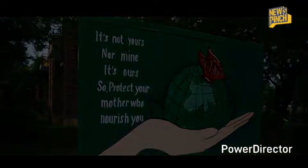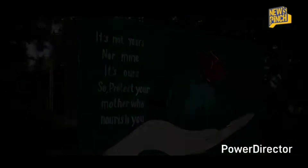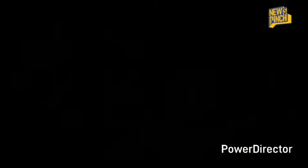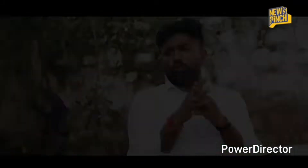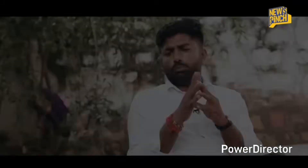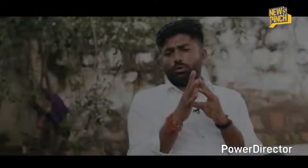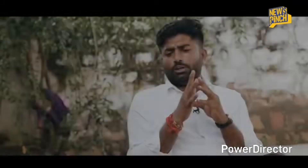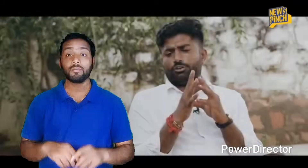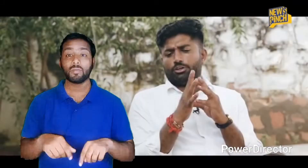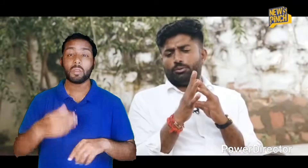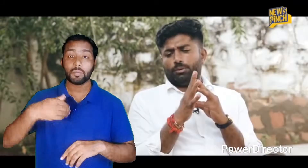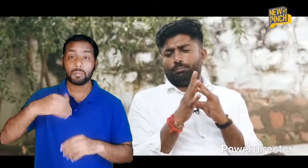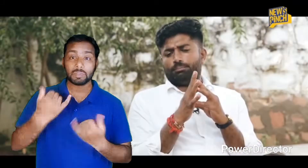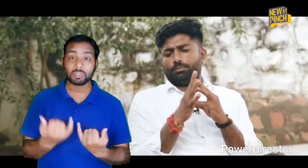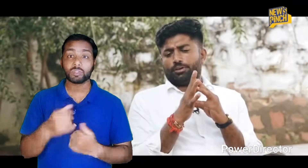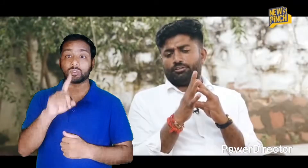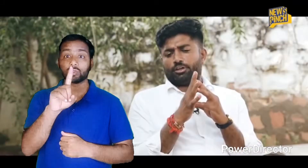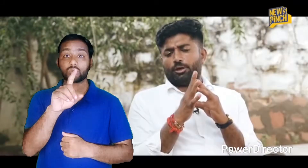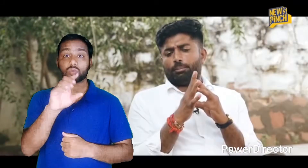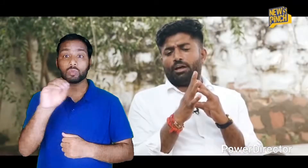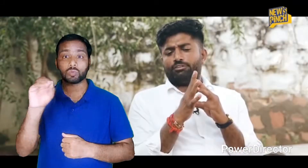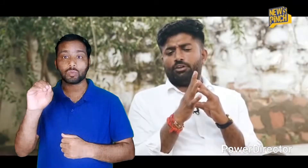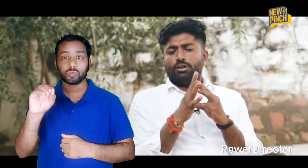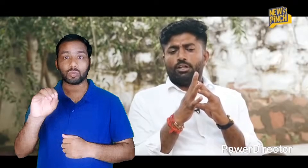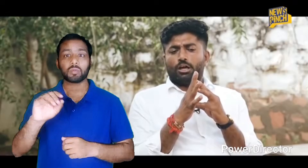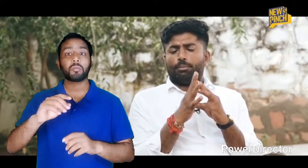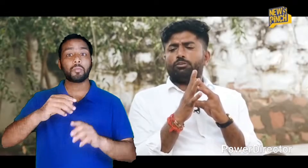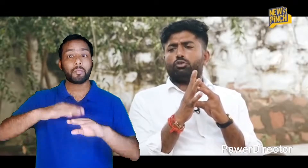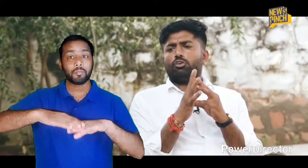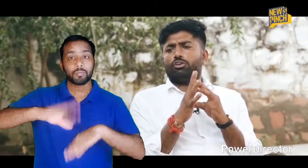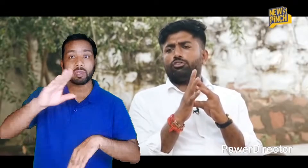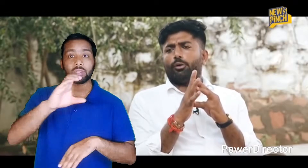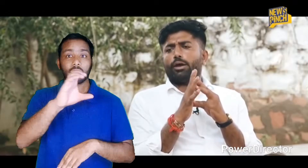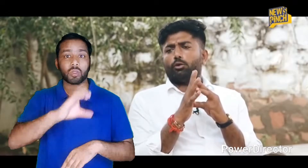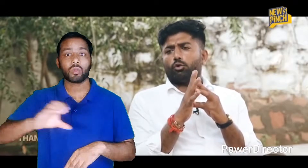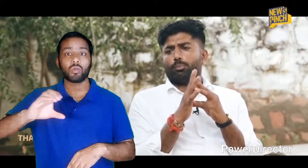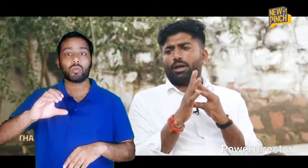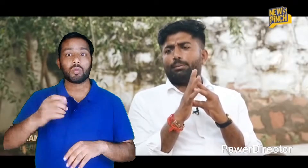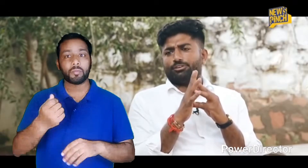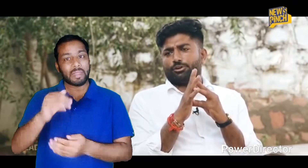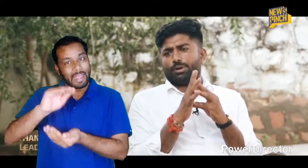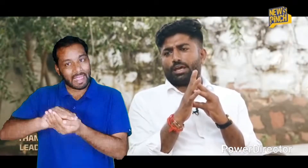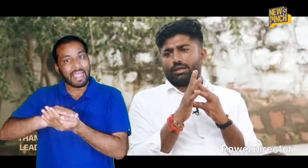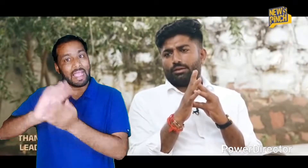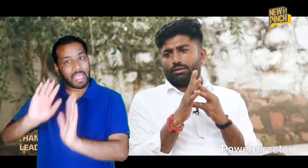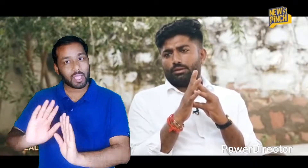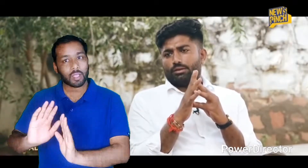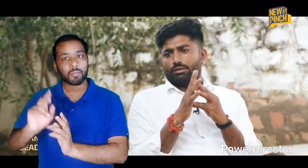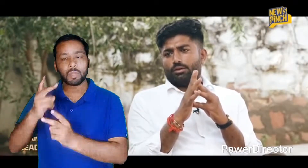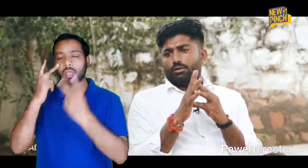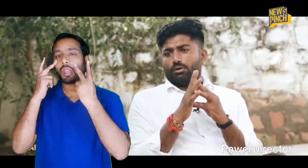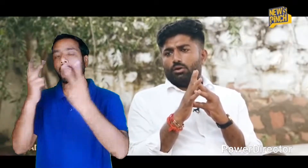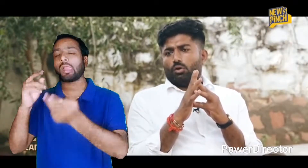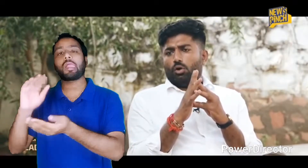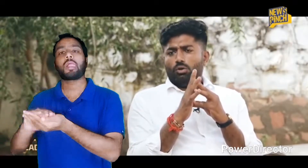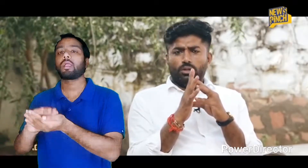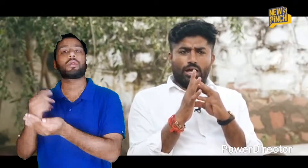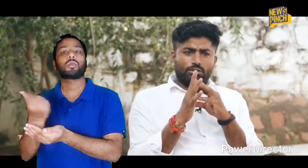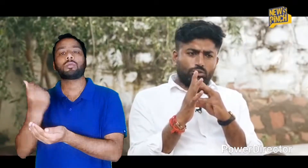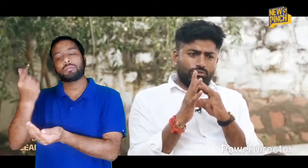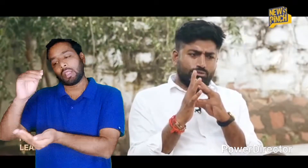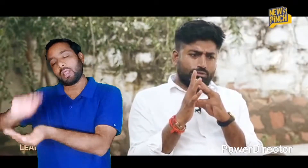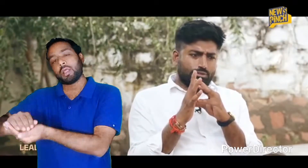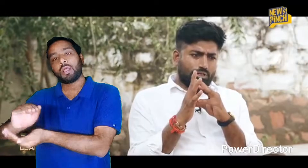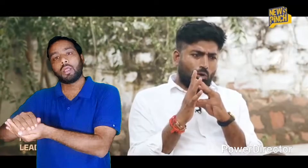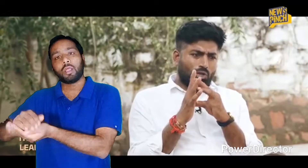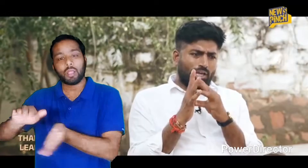वर्तमान समय में जोधपुर के CTP ट्रस्ट के पास लगभग 100 से 1.25 करोड़ रुपए का बजट पड़ा है और वो